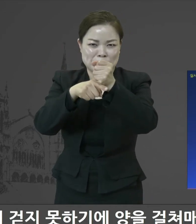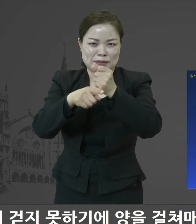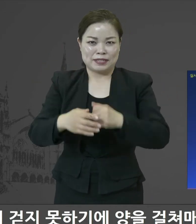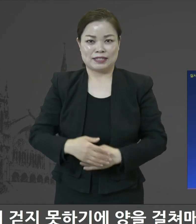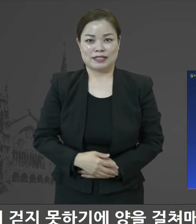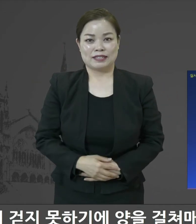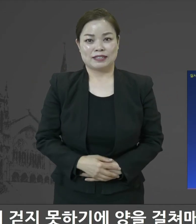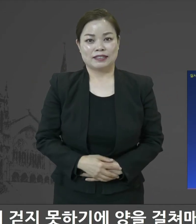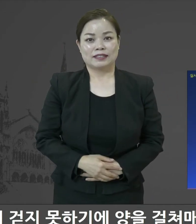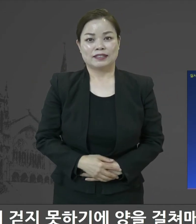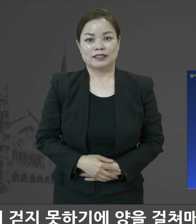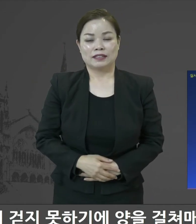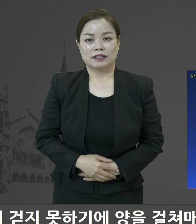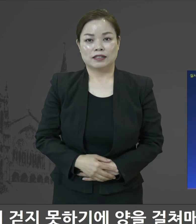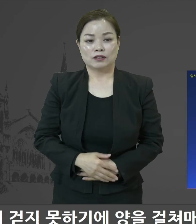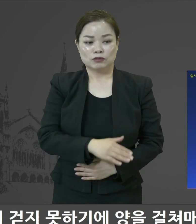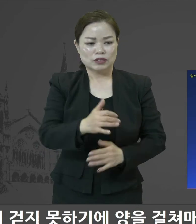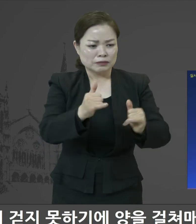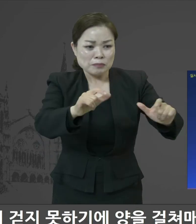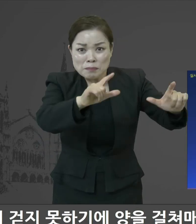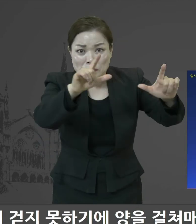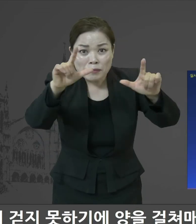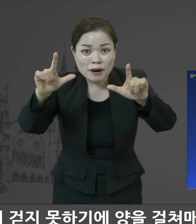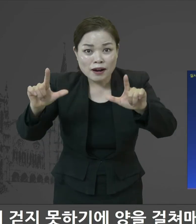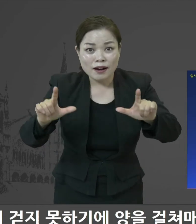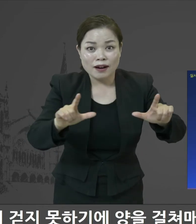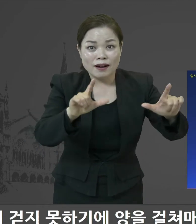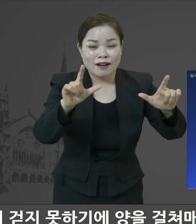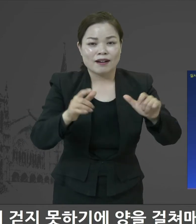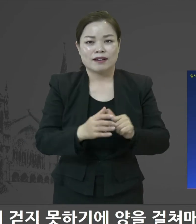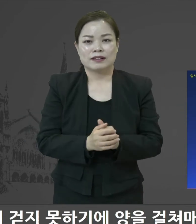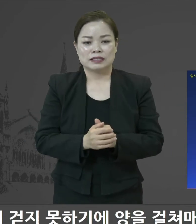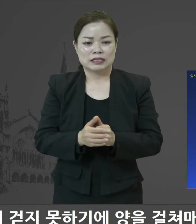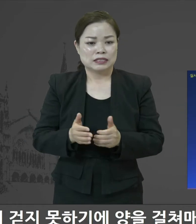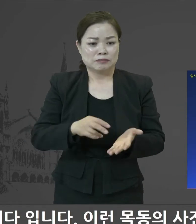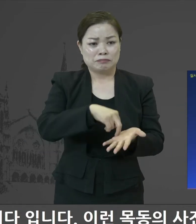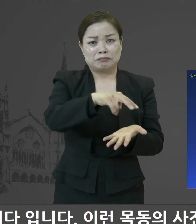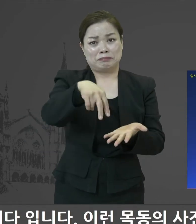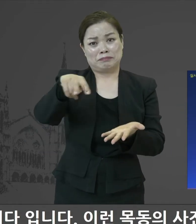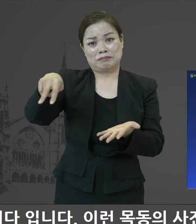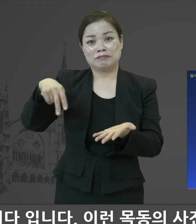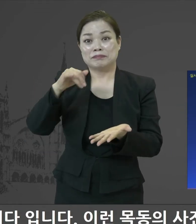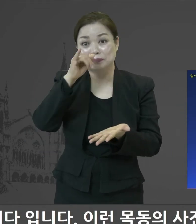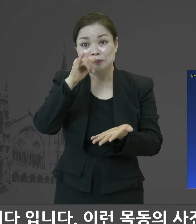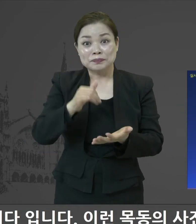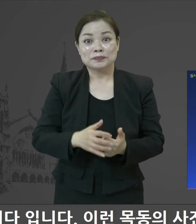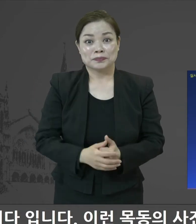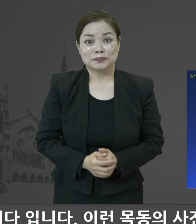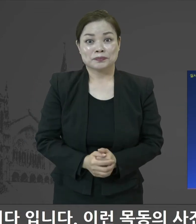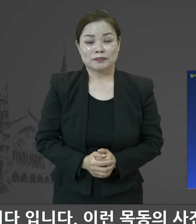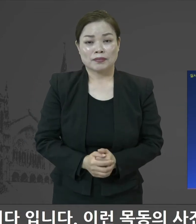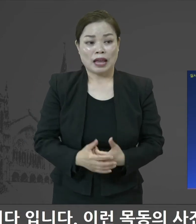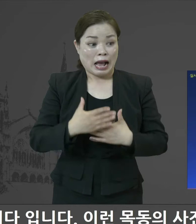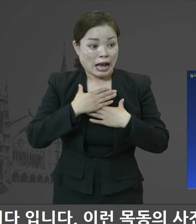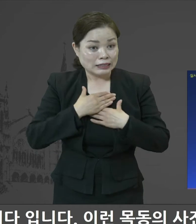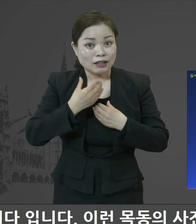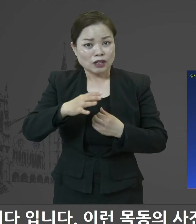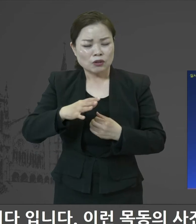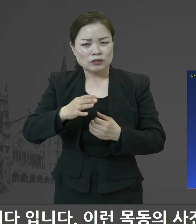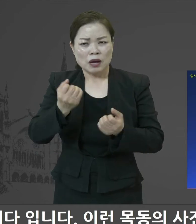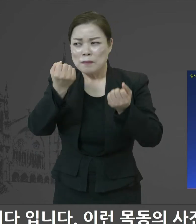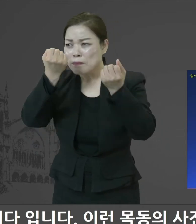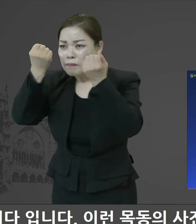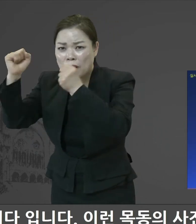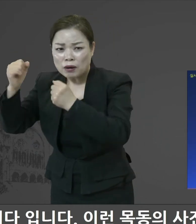의미입니다. 우리도 인생을 살다 보면 길을 잃어버릴 때가 있습니다. 안전한 곳에서